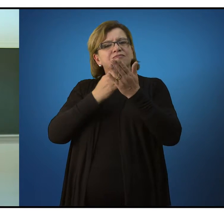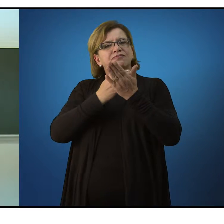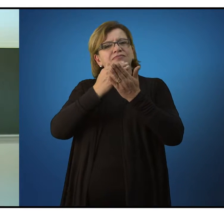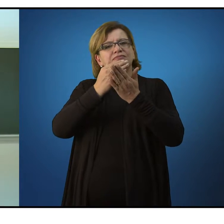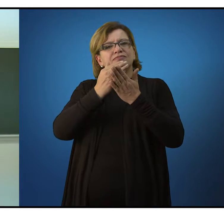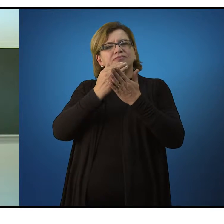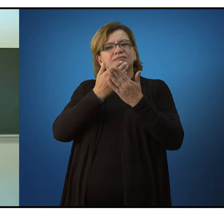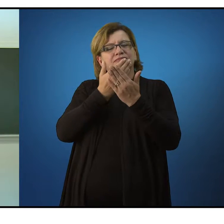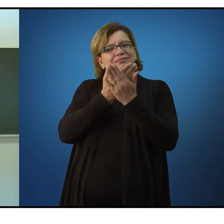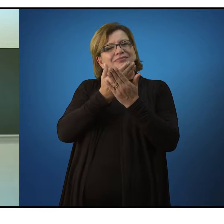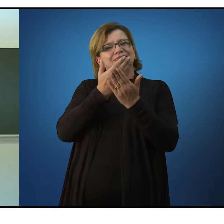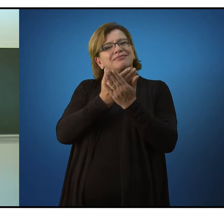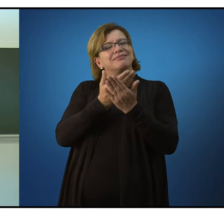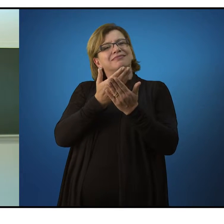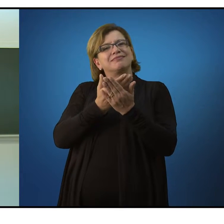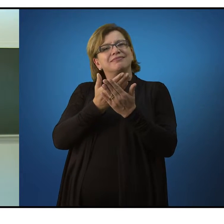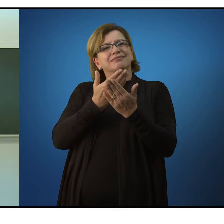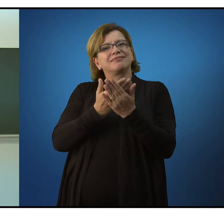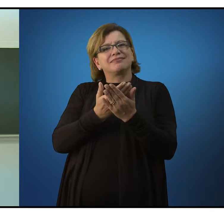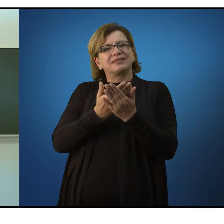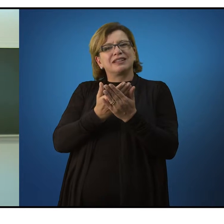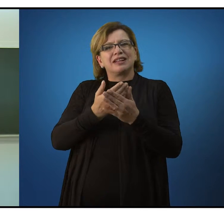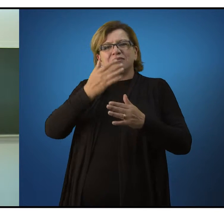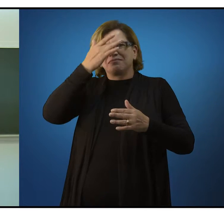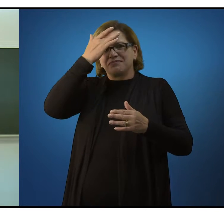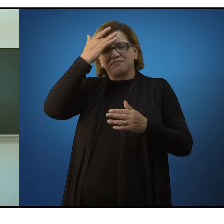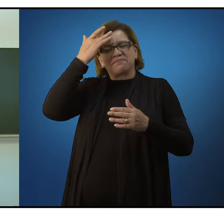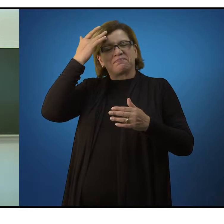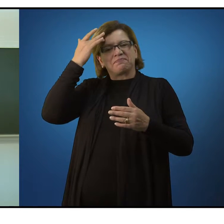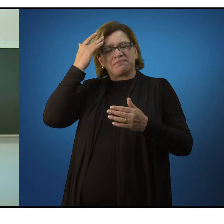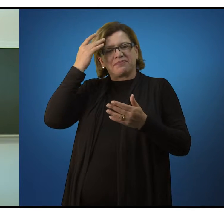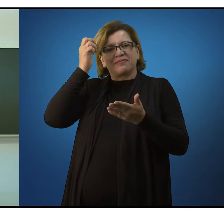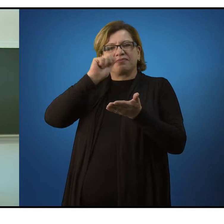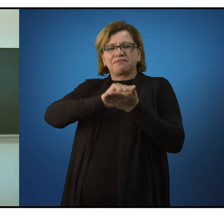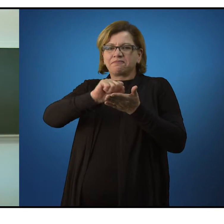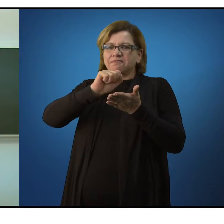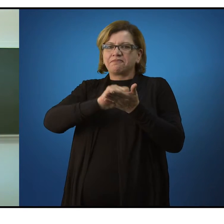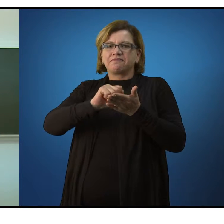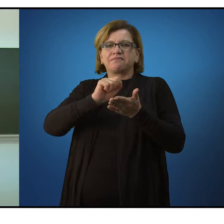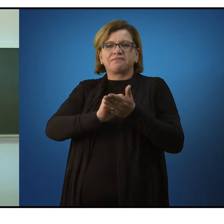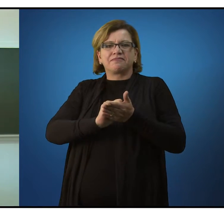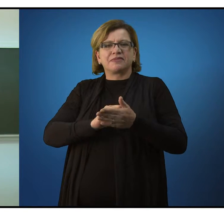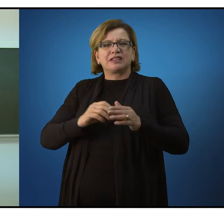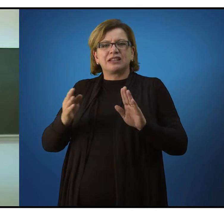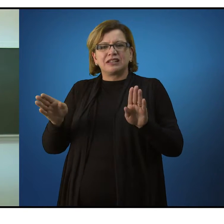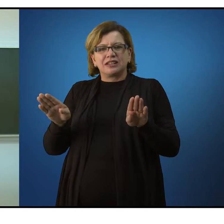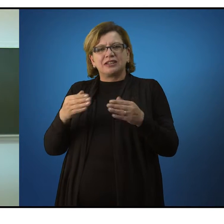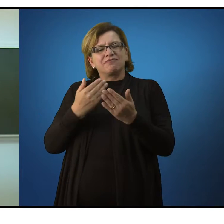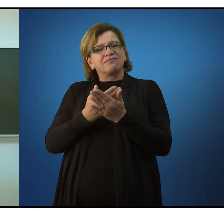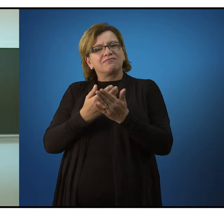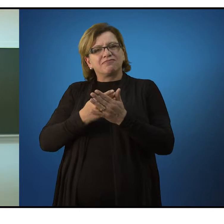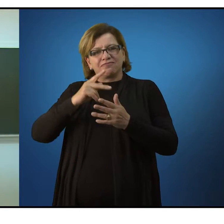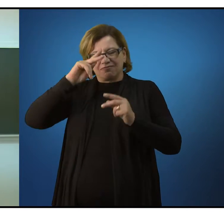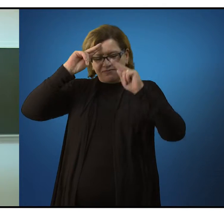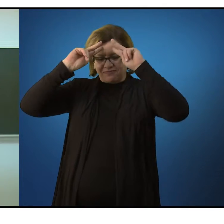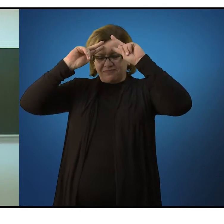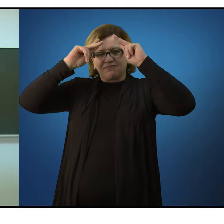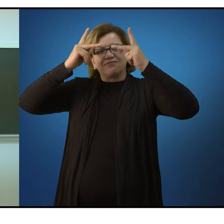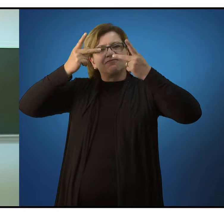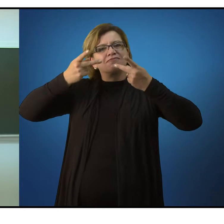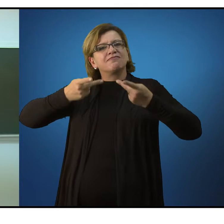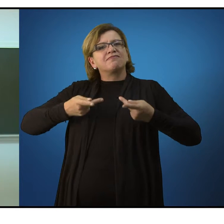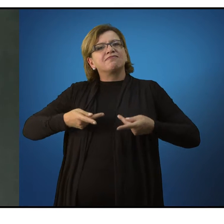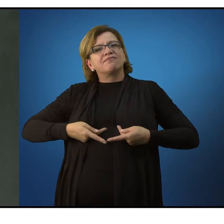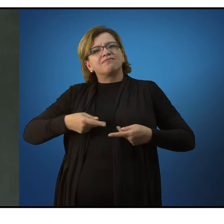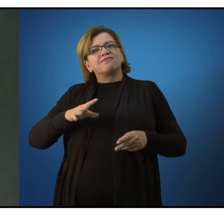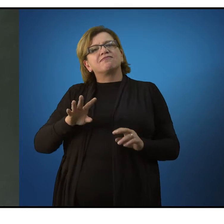adentrar nos autores que estão em relação com a antropologia.